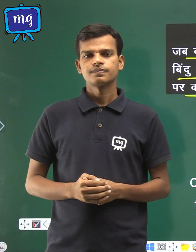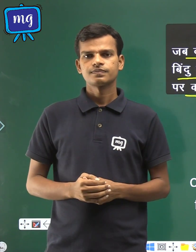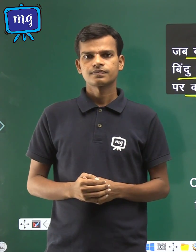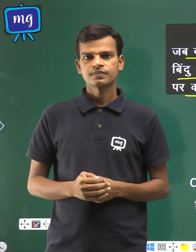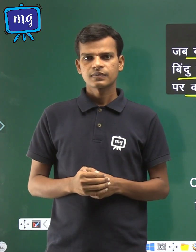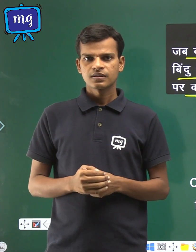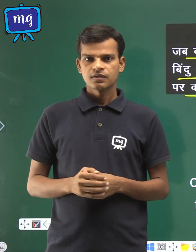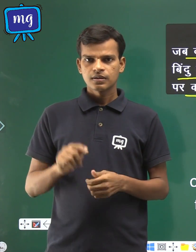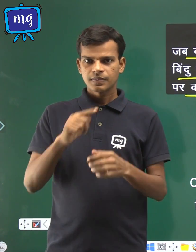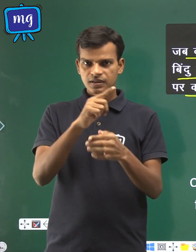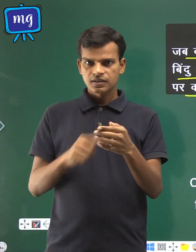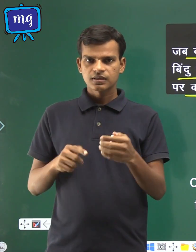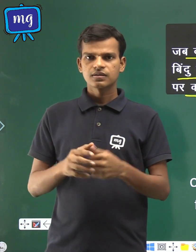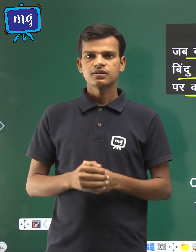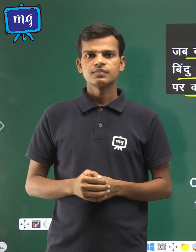प्रतिच्छेद करते हैं,